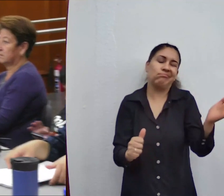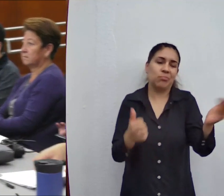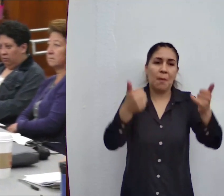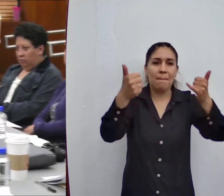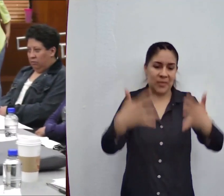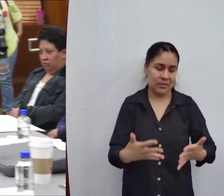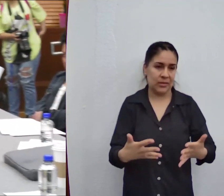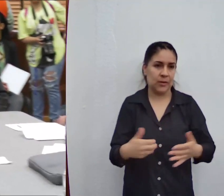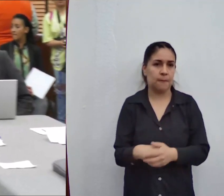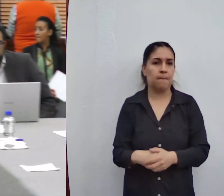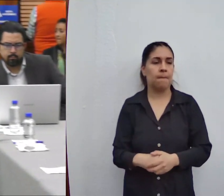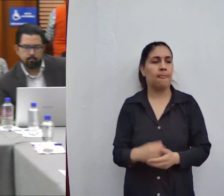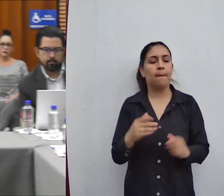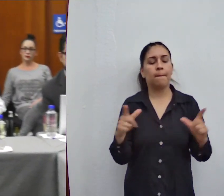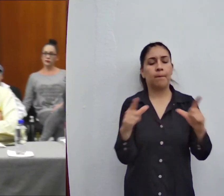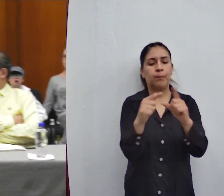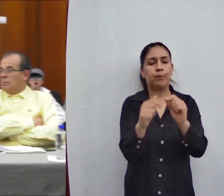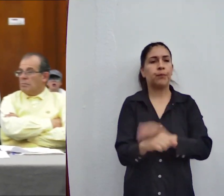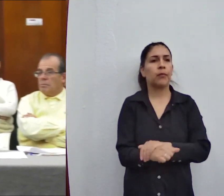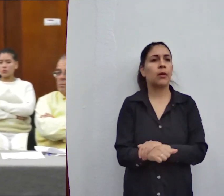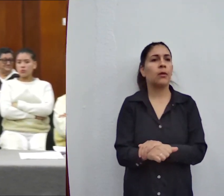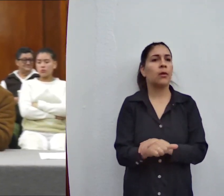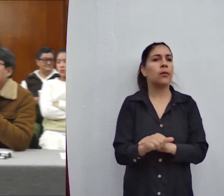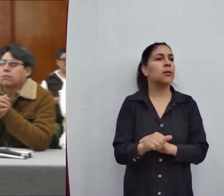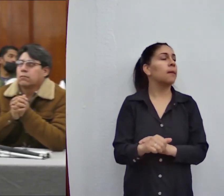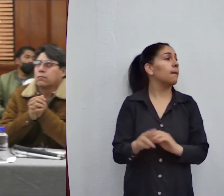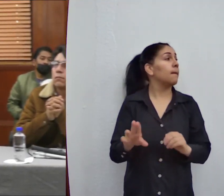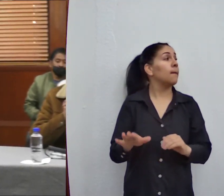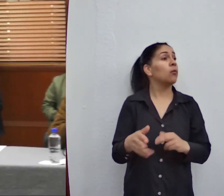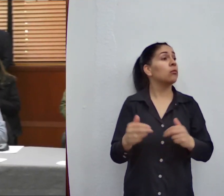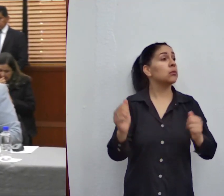Tenemos una más en línea de